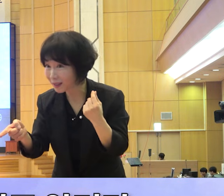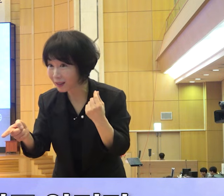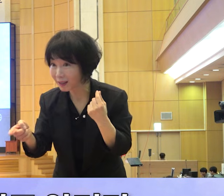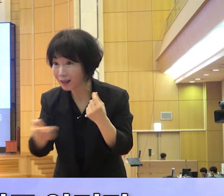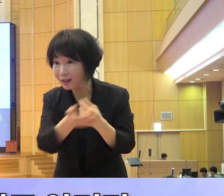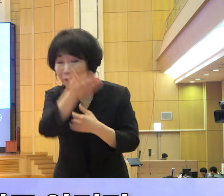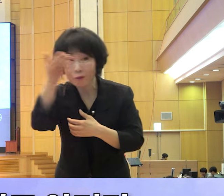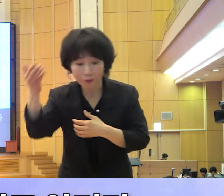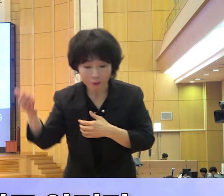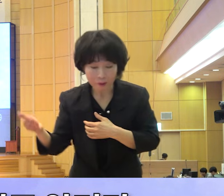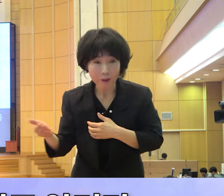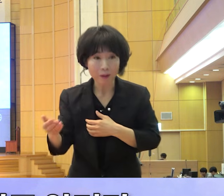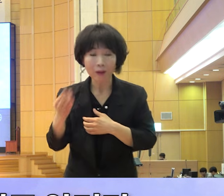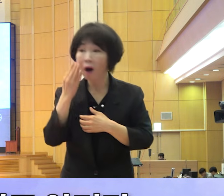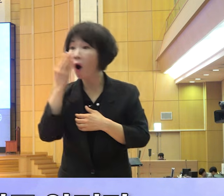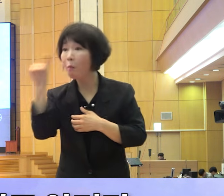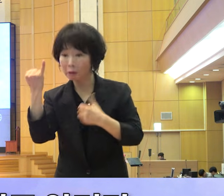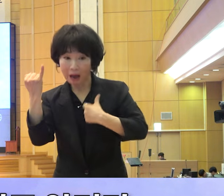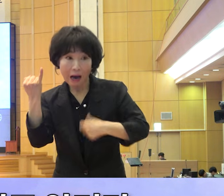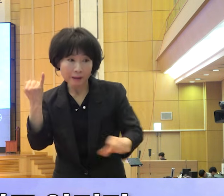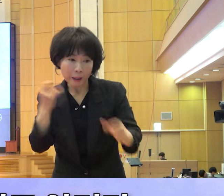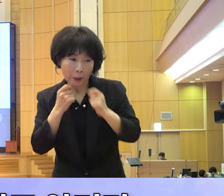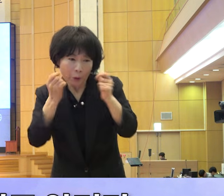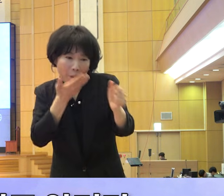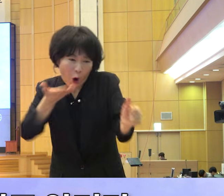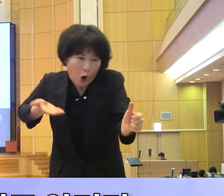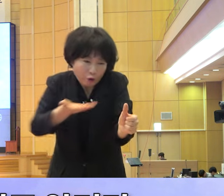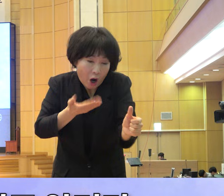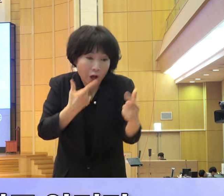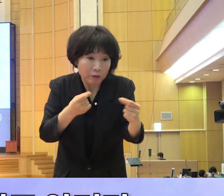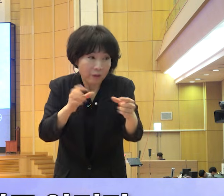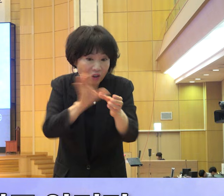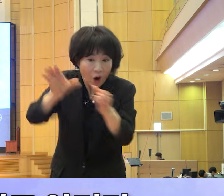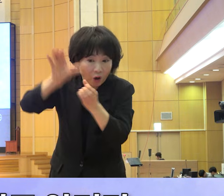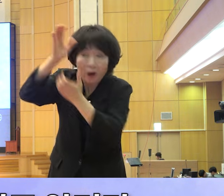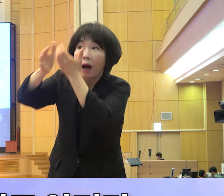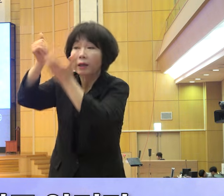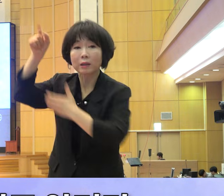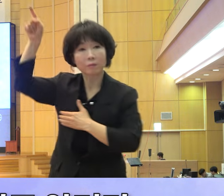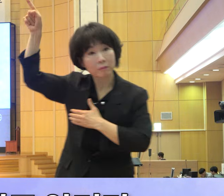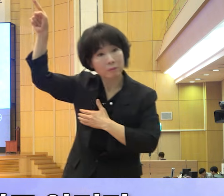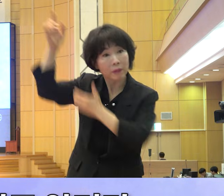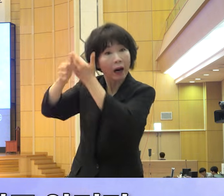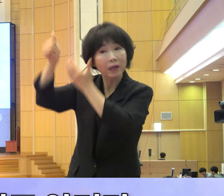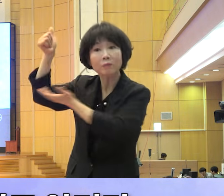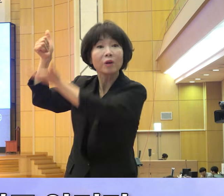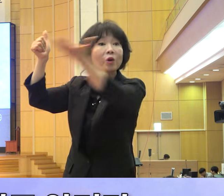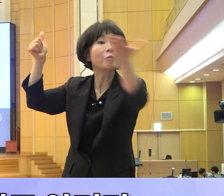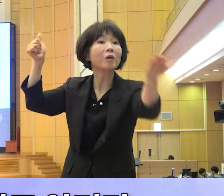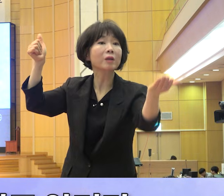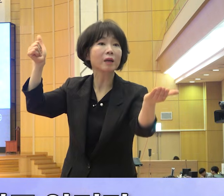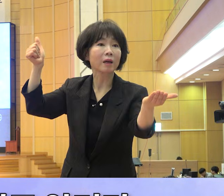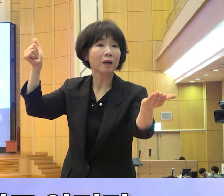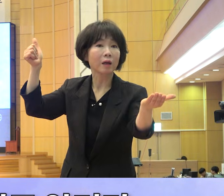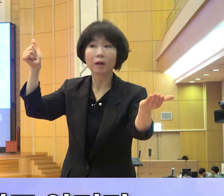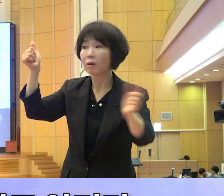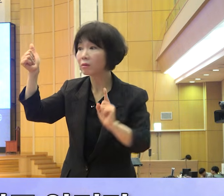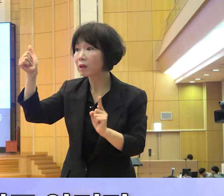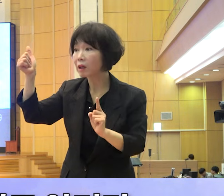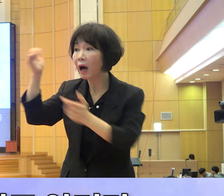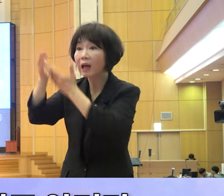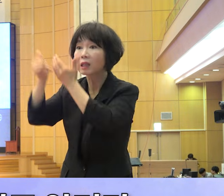육신의 엄마도 이렇게 아들에게 이렇게까지 하는데, 하물며 하늘에 계신 너희